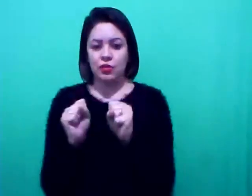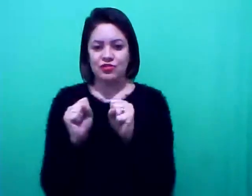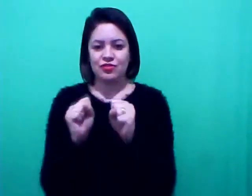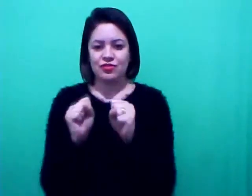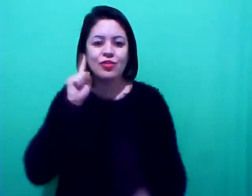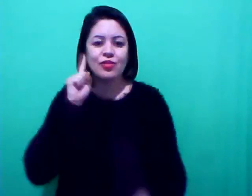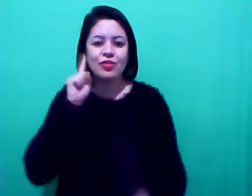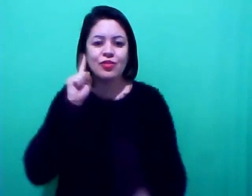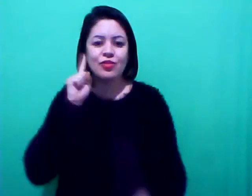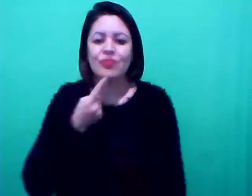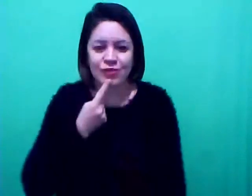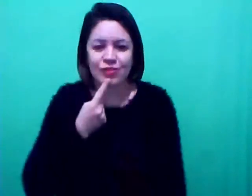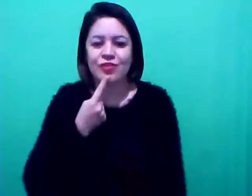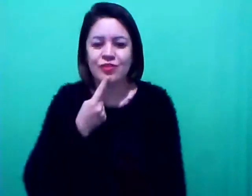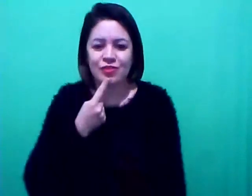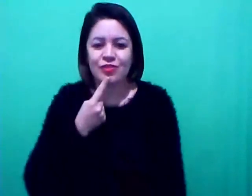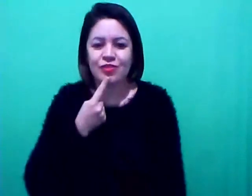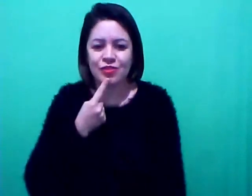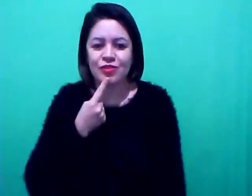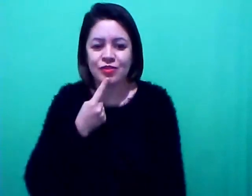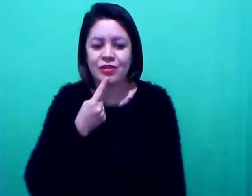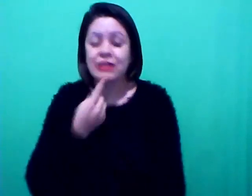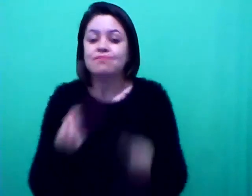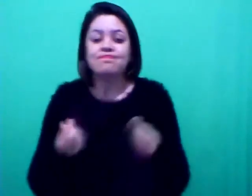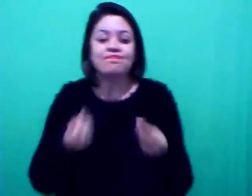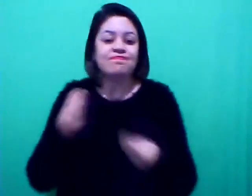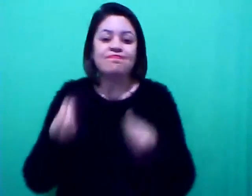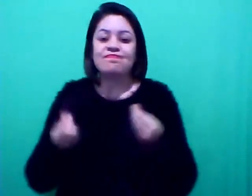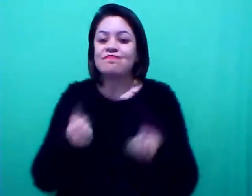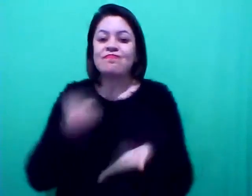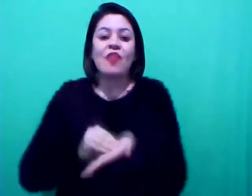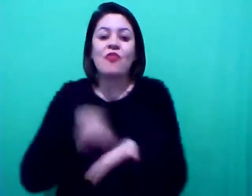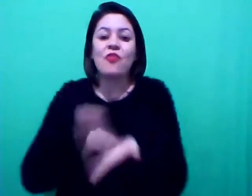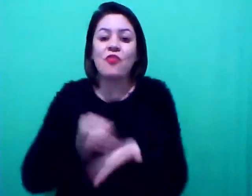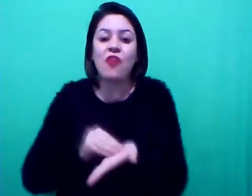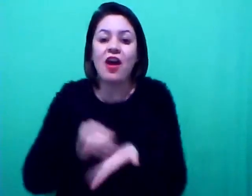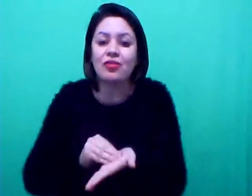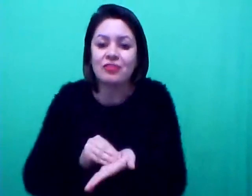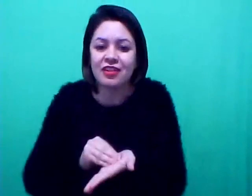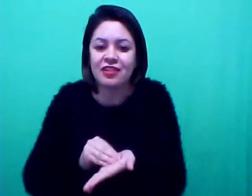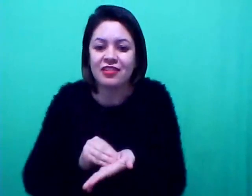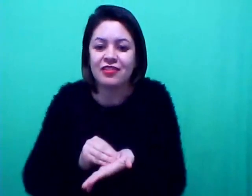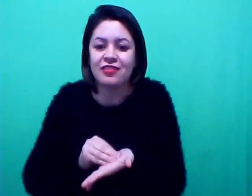Né, nós sabemos do direito linguístico do surdo, teve essa disciplina, mas o que que está